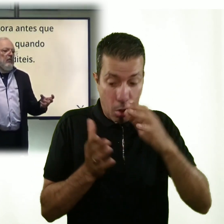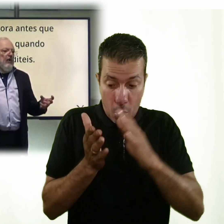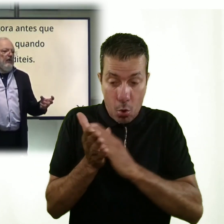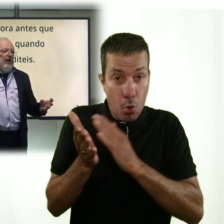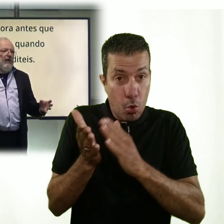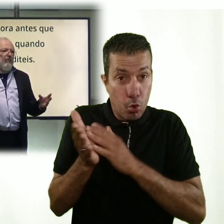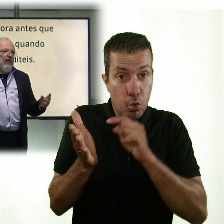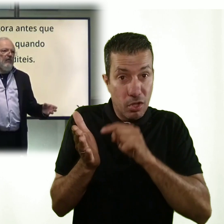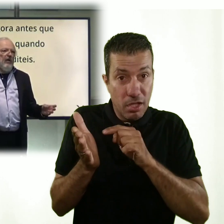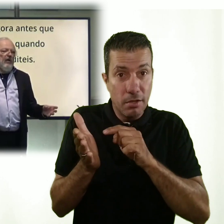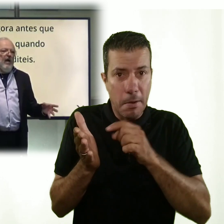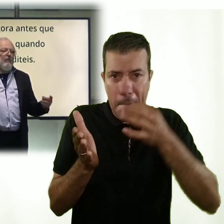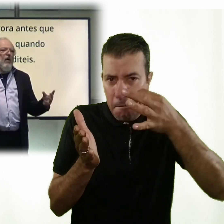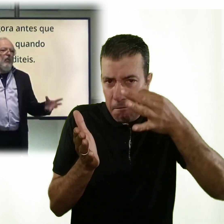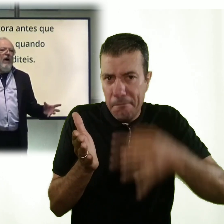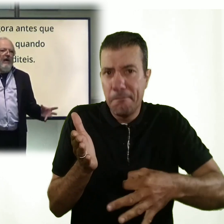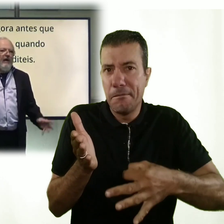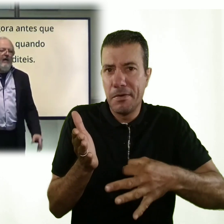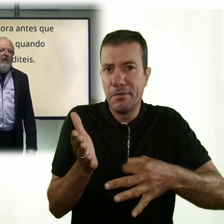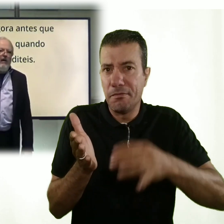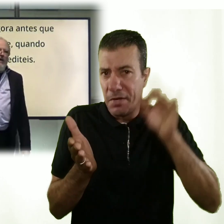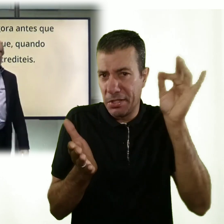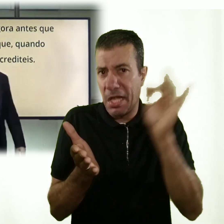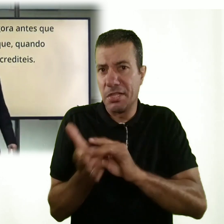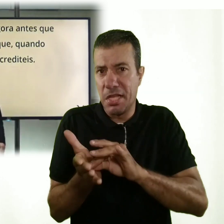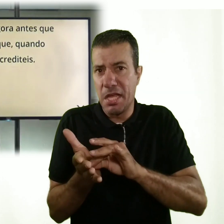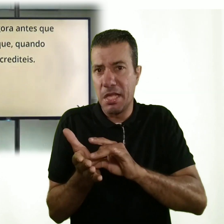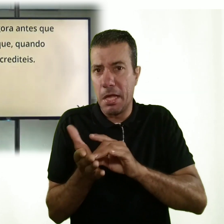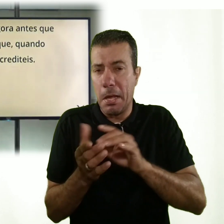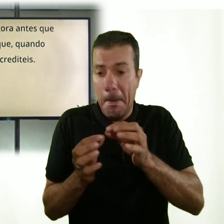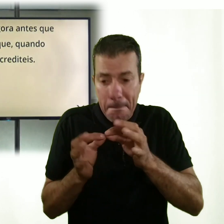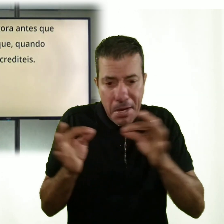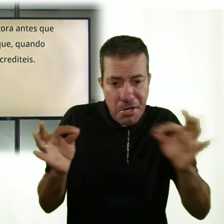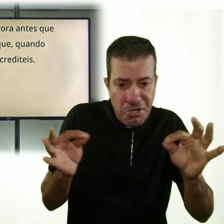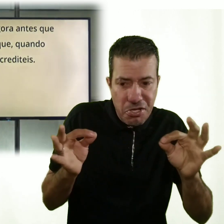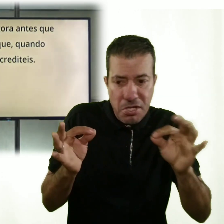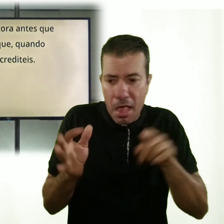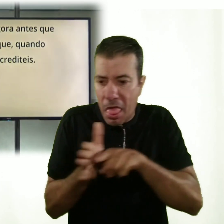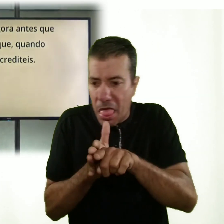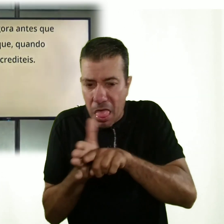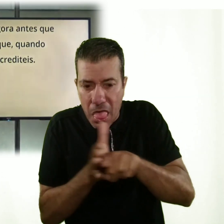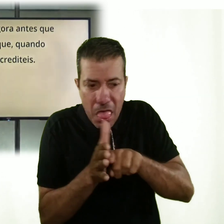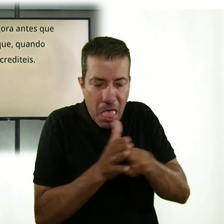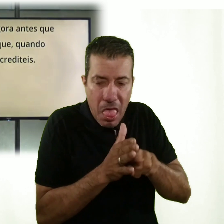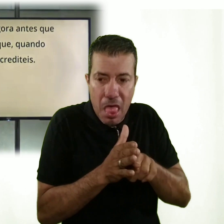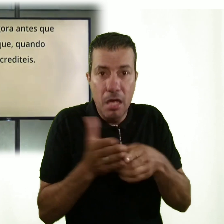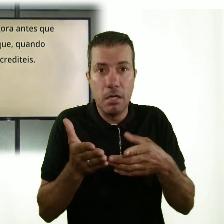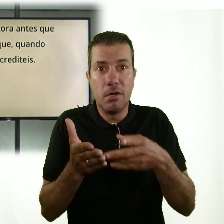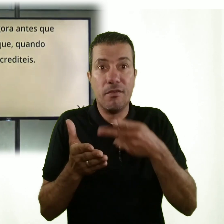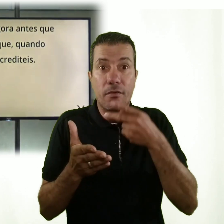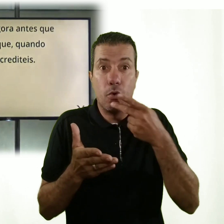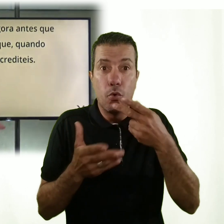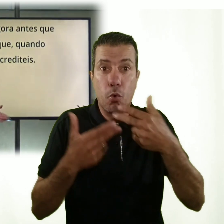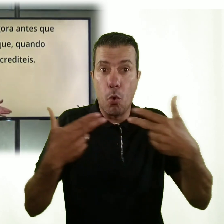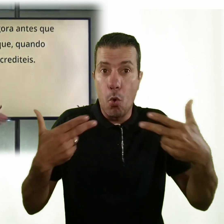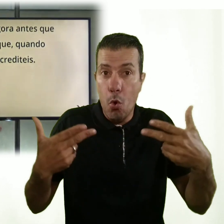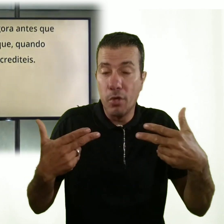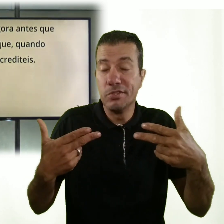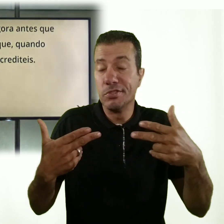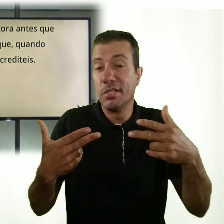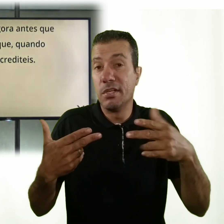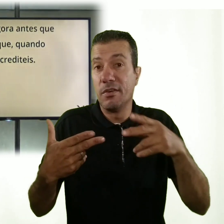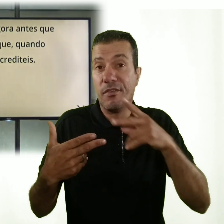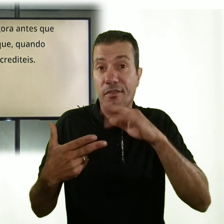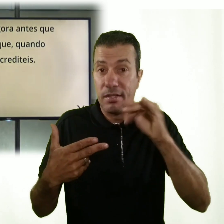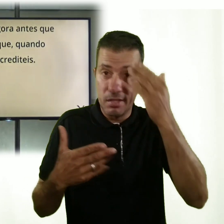concretas que você possa medir, apalpar, examinar. Porque quando eu falar de coisas impalpáveis, você vai ter que acreditar